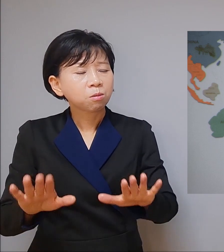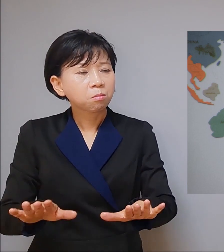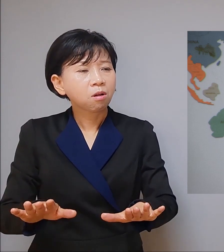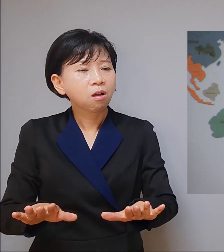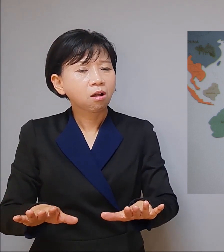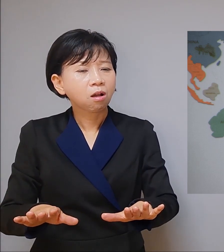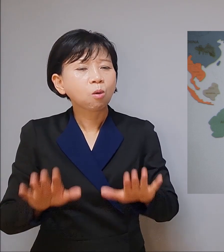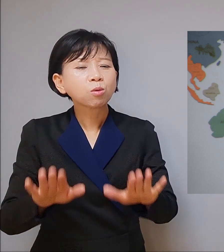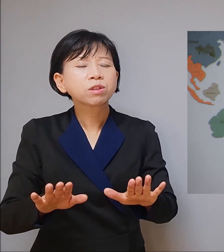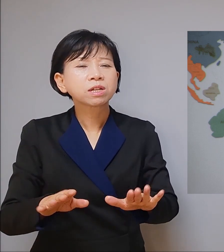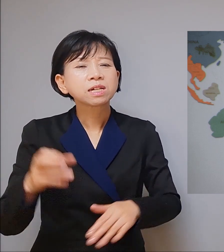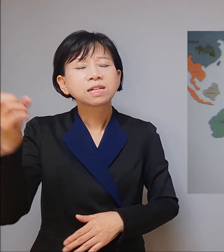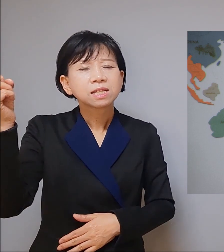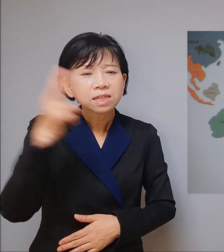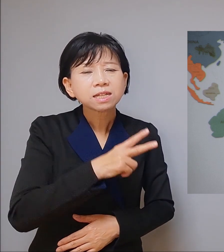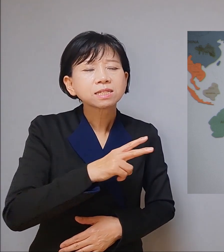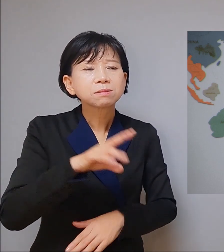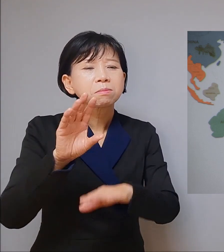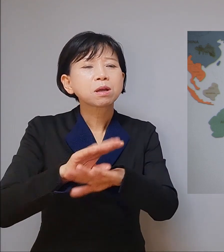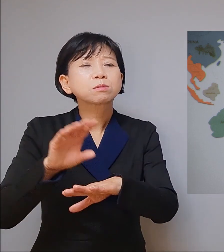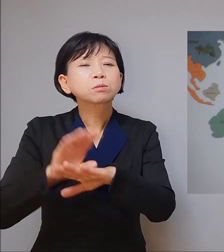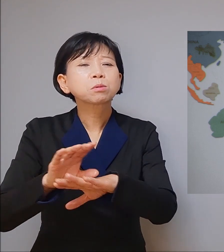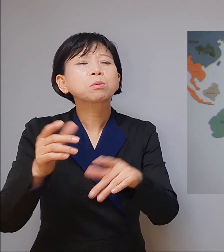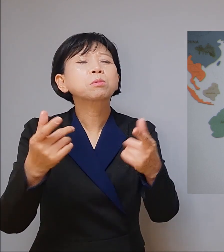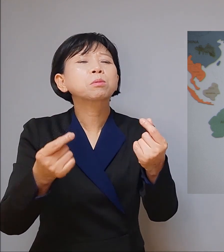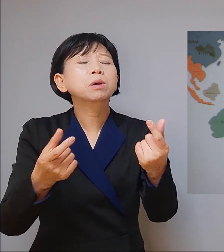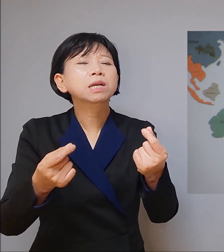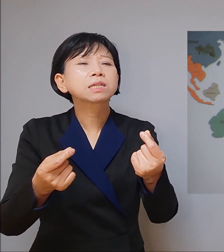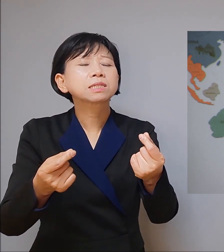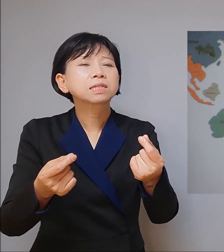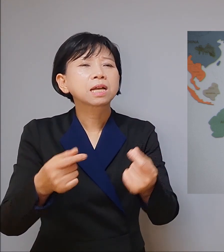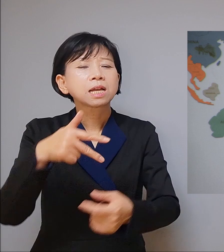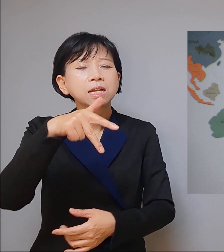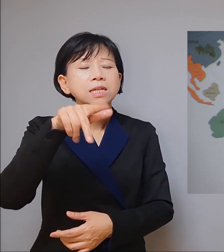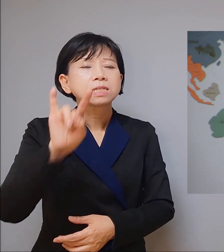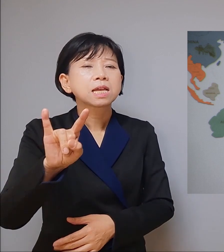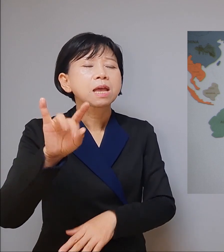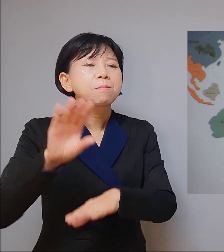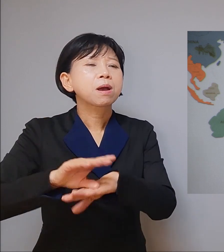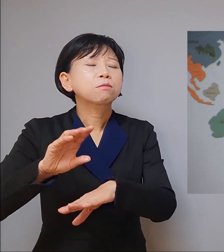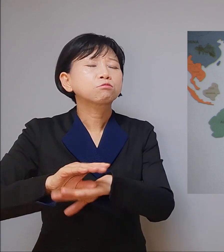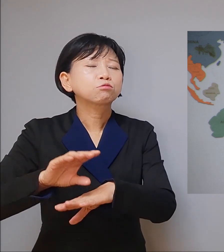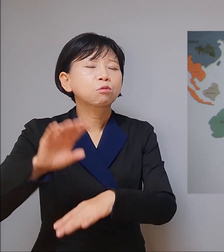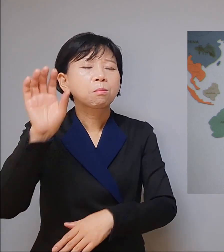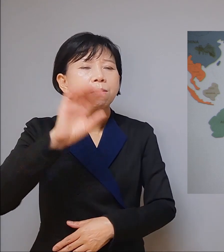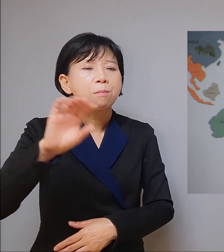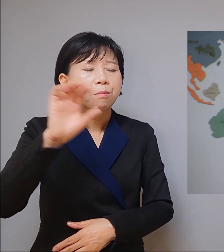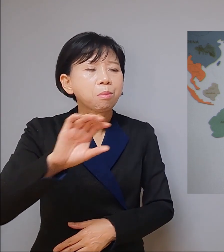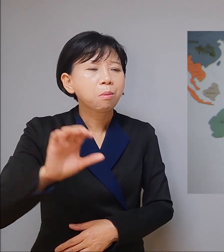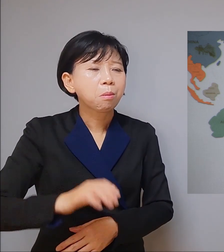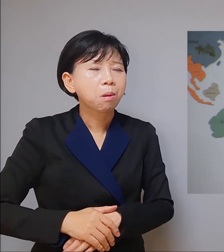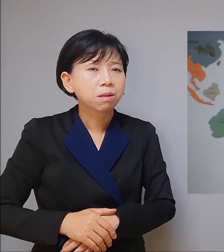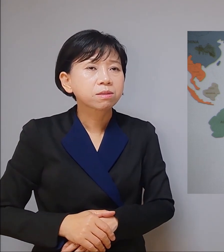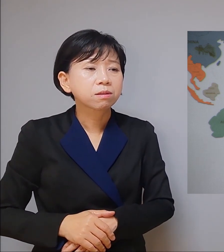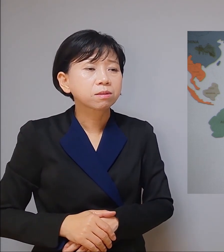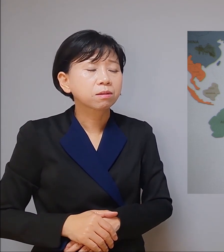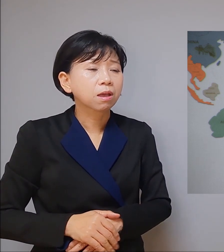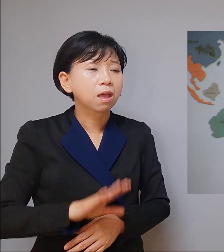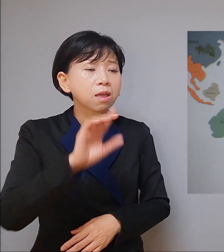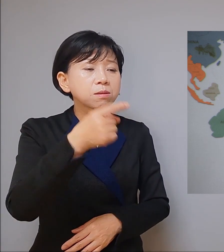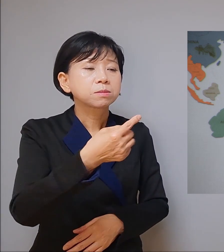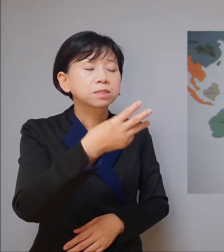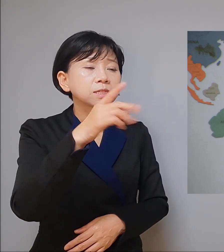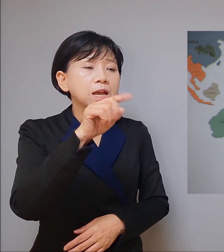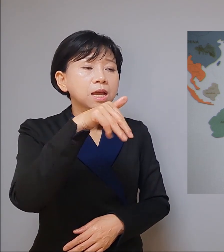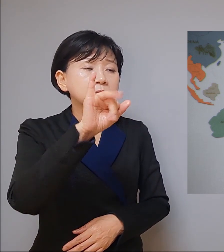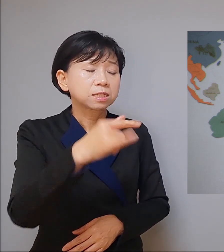브라질 축구대표팀은요 대단합니다. 한 사람 한 사람 개인기가, 그리고 이 팀워크가 굉장히 좋습니다. 그렇기